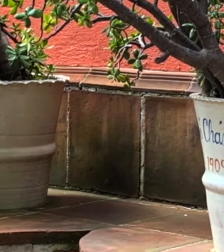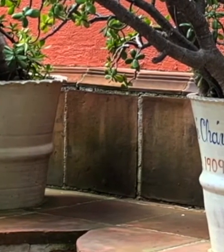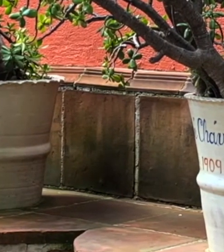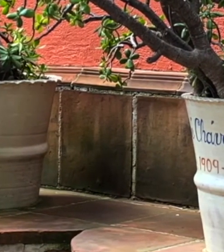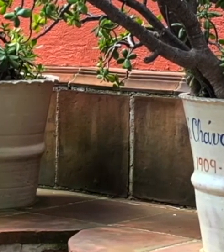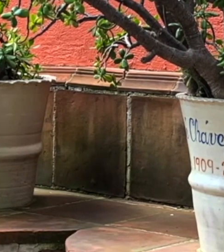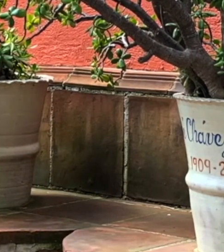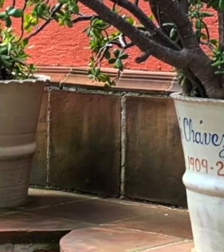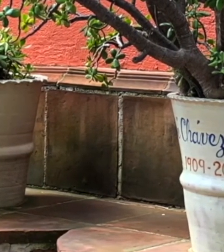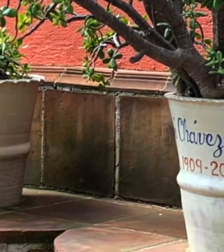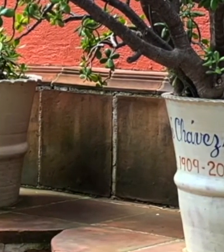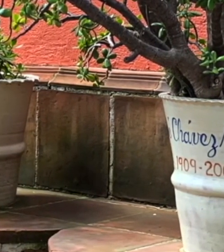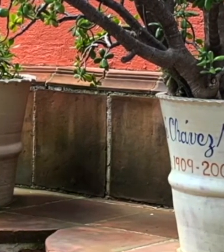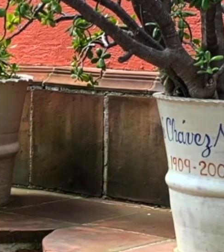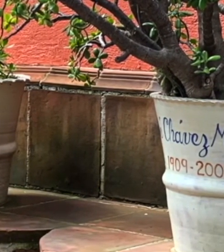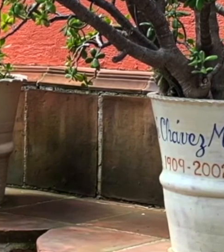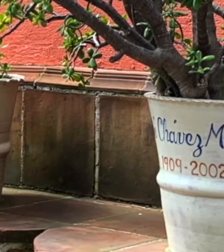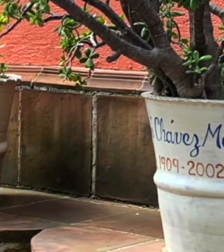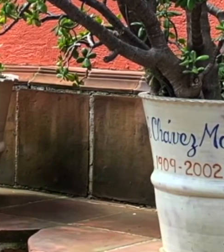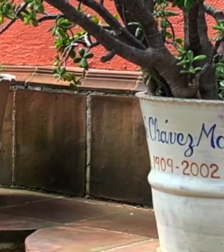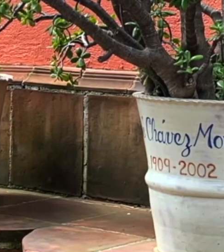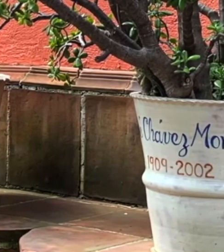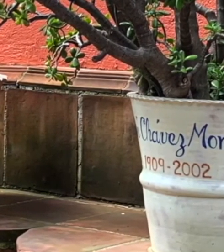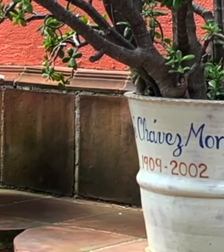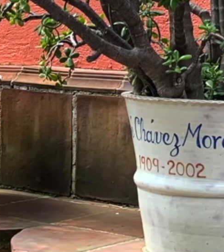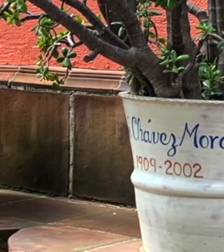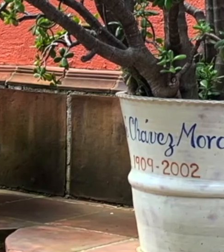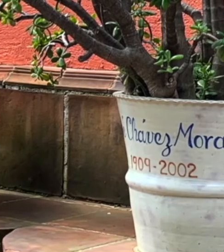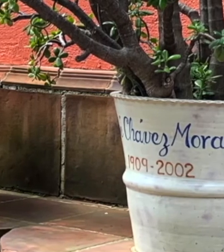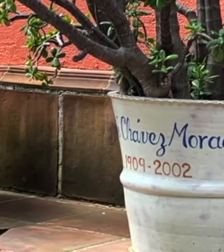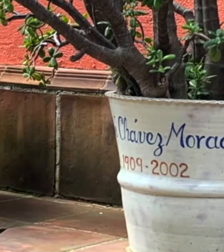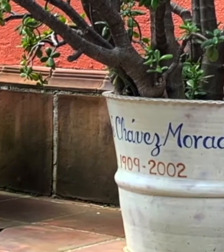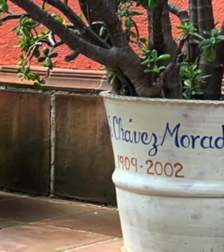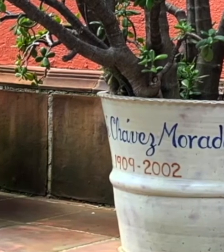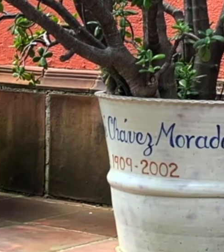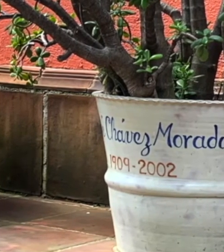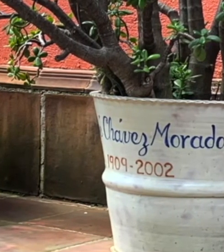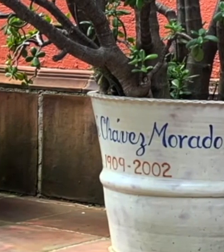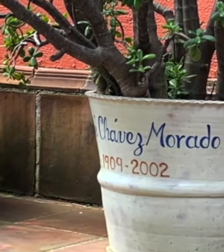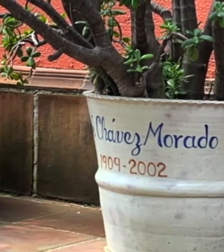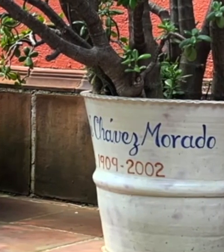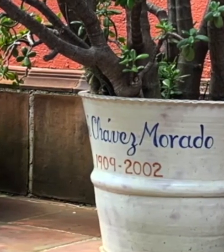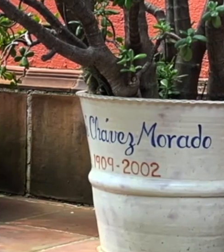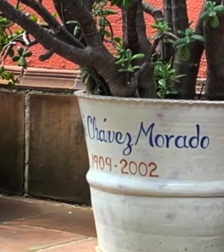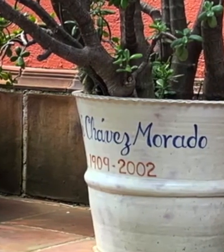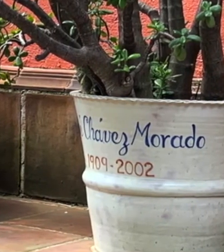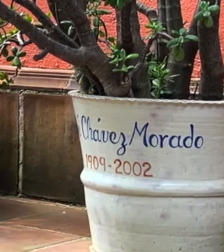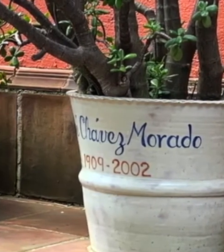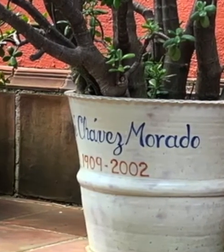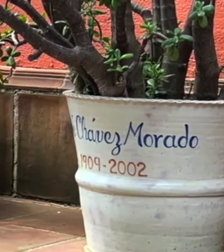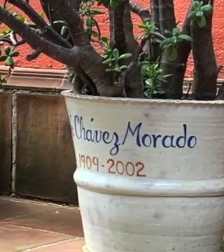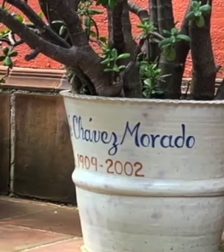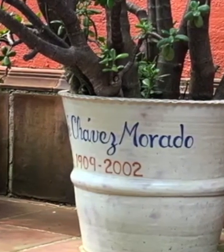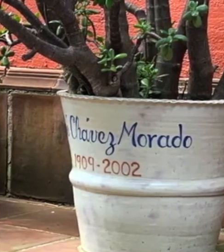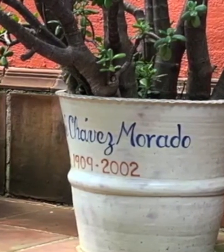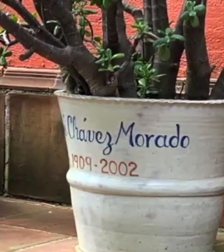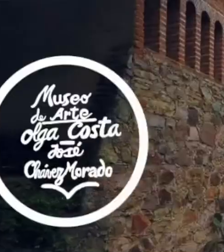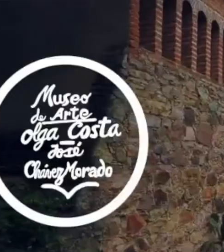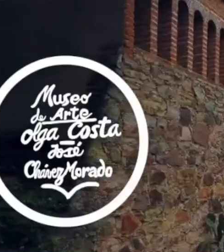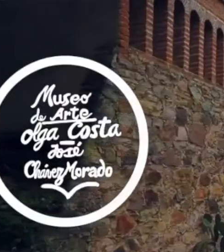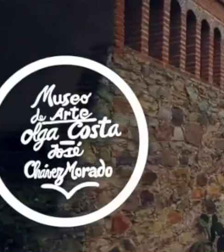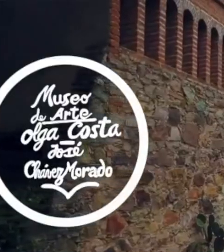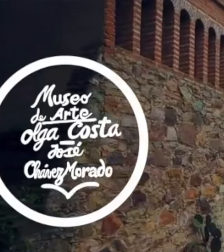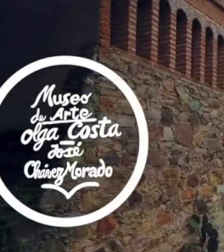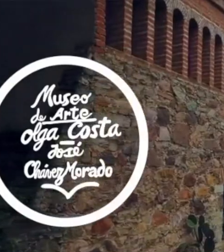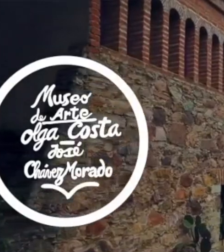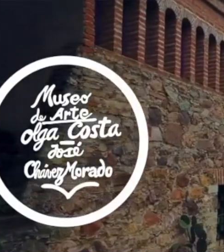Siempre Viva、 永遠に生きるという名の植物が植えてある中庭の植木鉢に収められています。ご